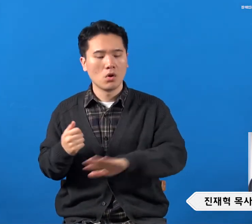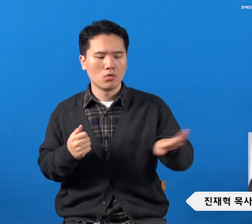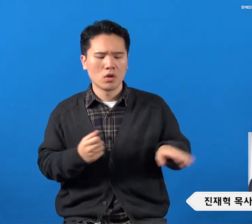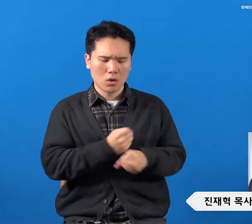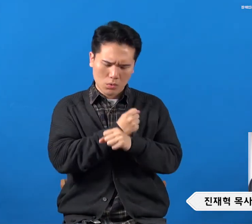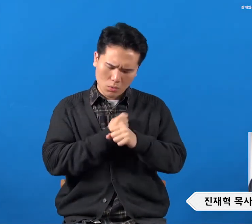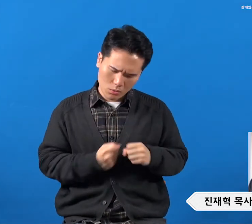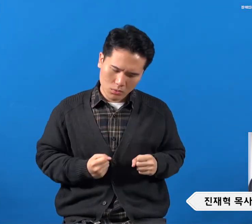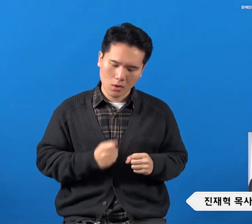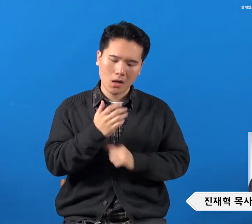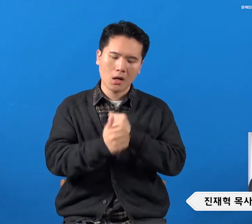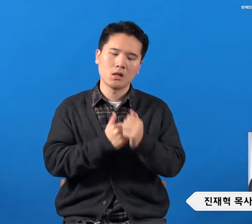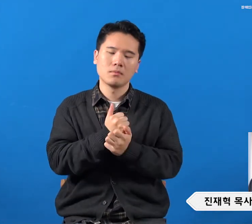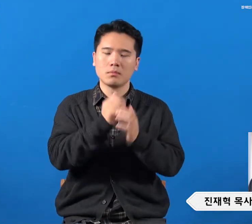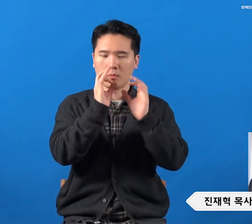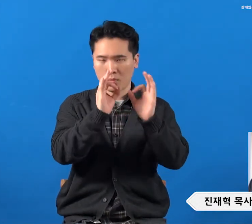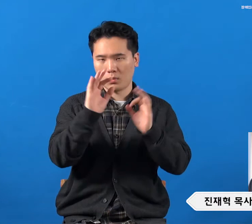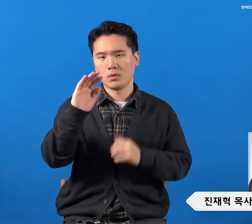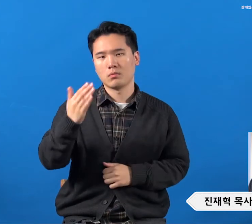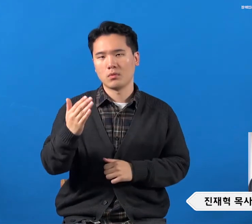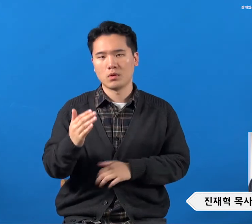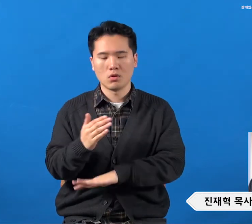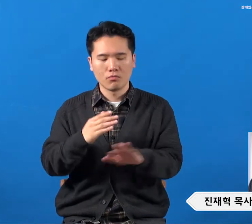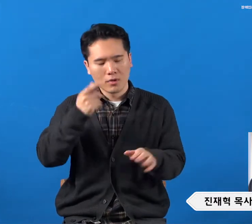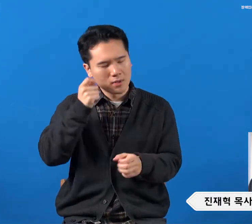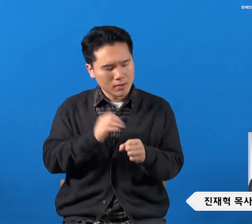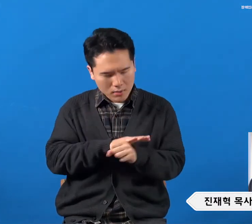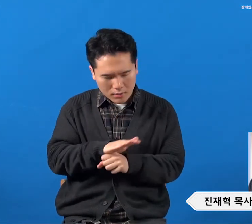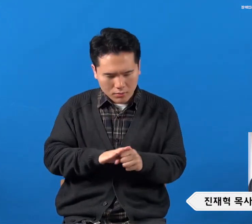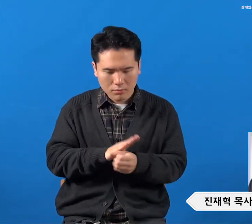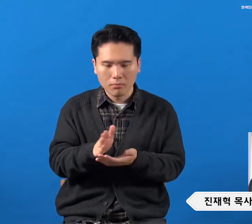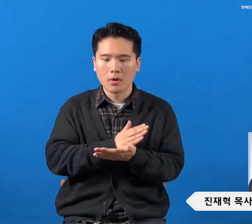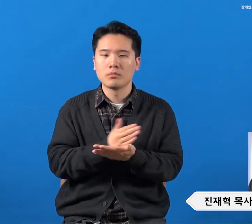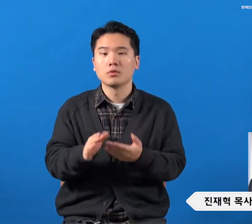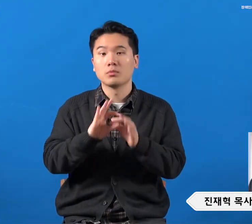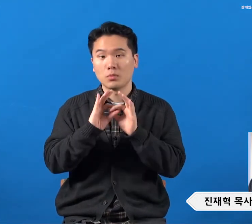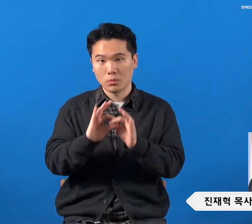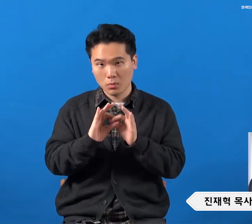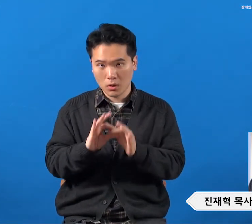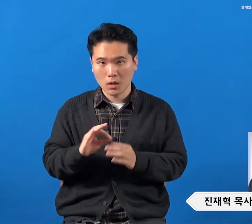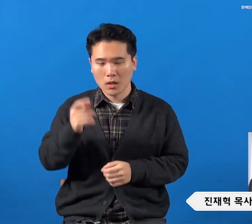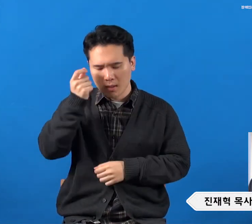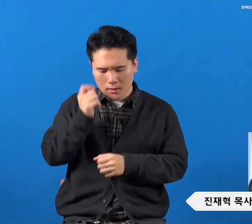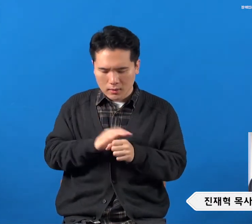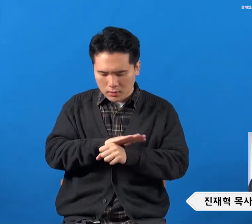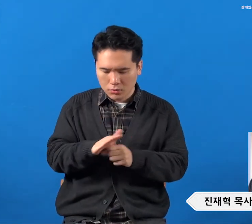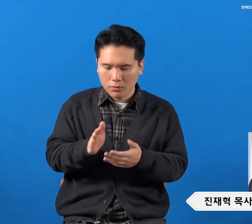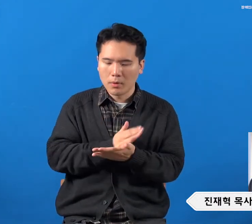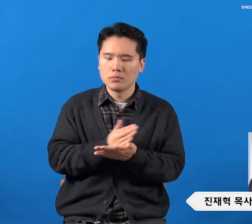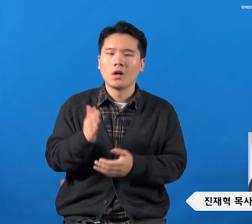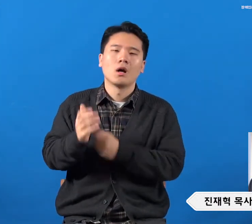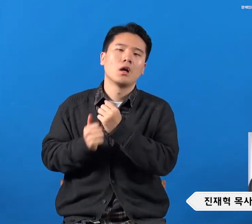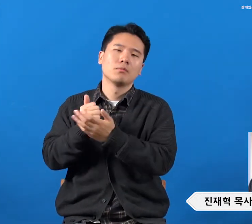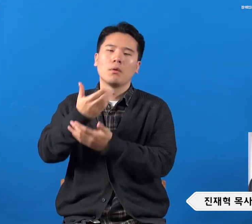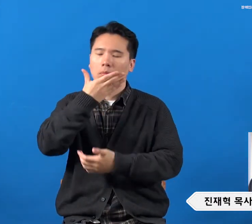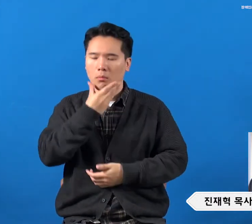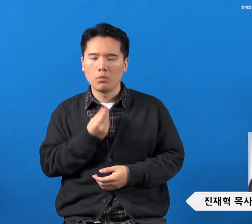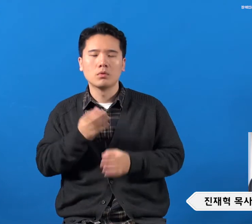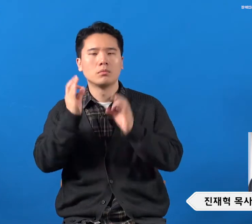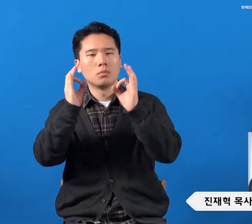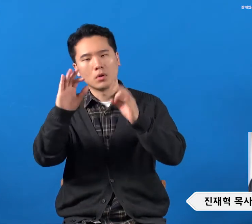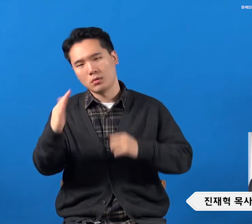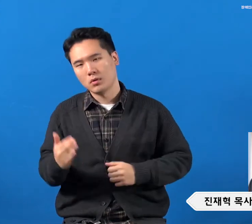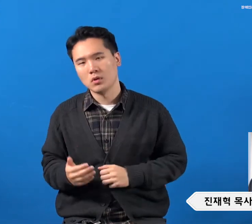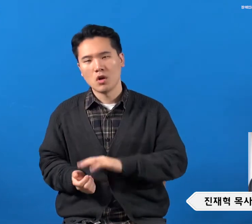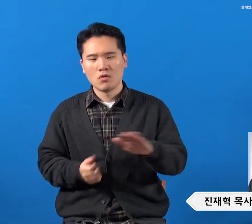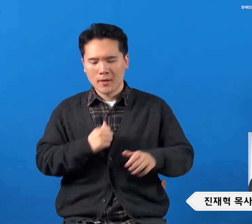통해 용서하시는 하나님을 봅니다. 우리의 긍휼을 베푸심을 통해 긍휼을 베푸시는 하나님의 축복을 봅니다.